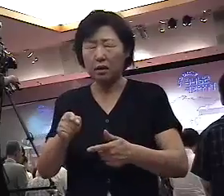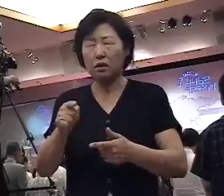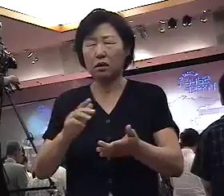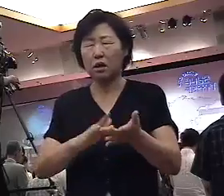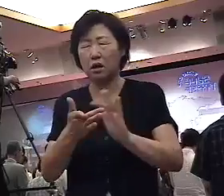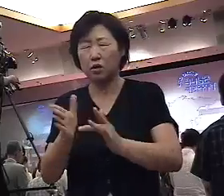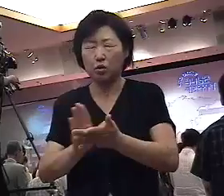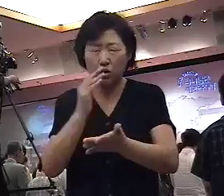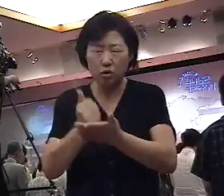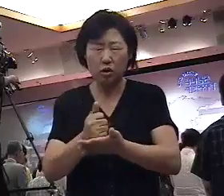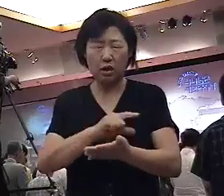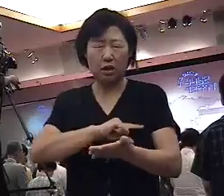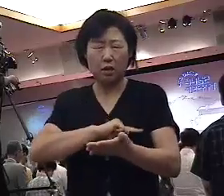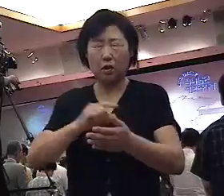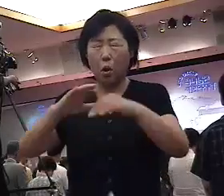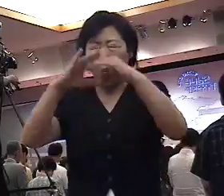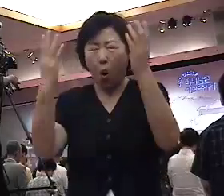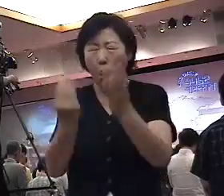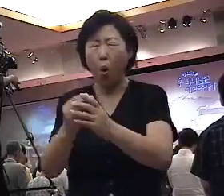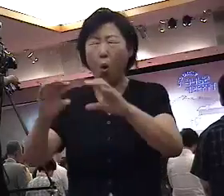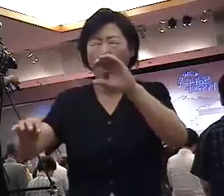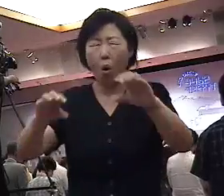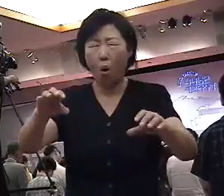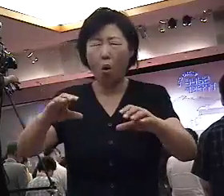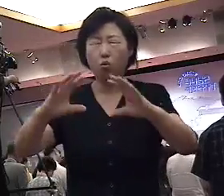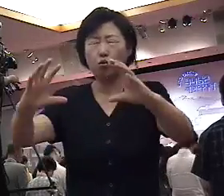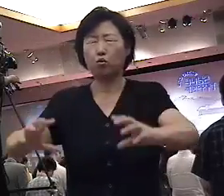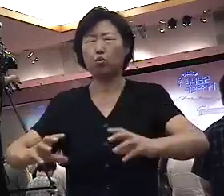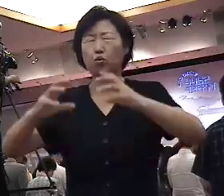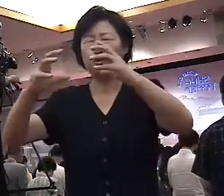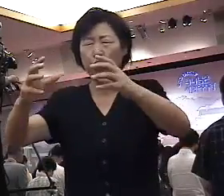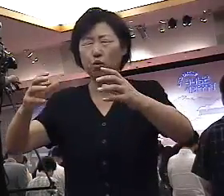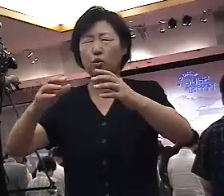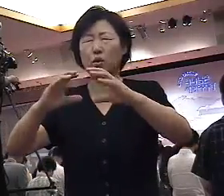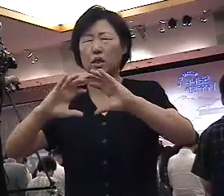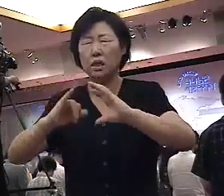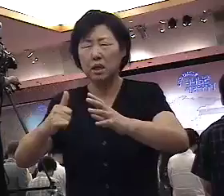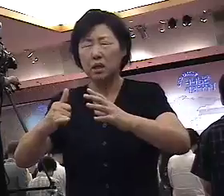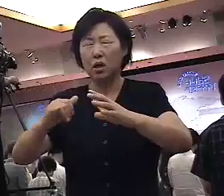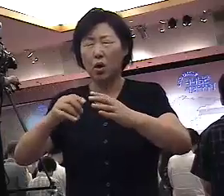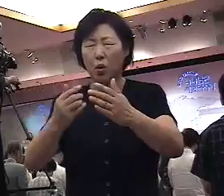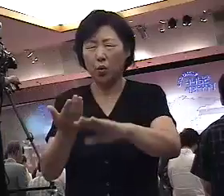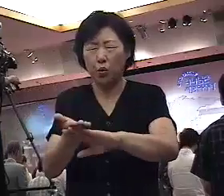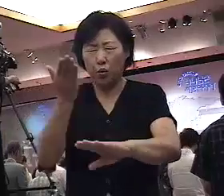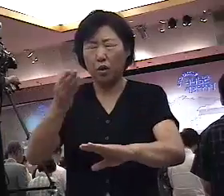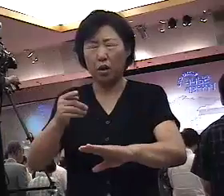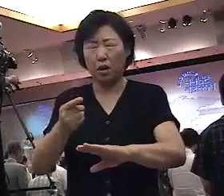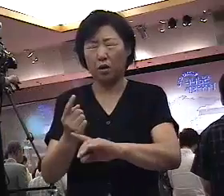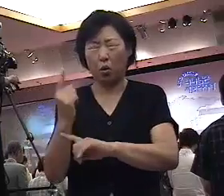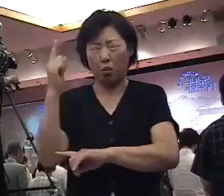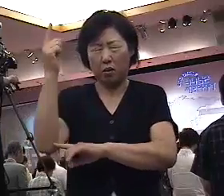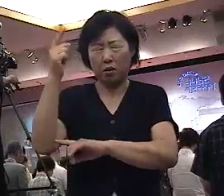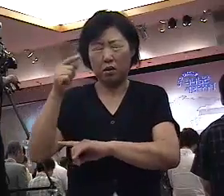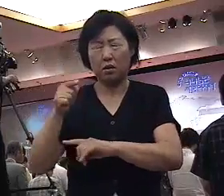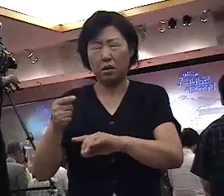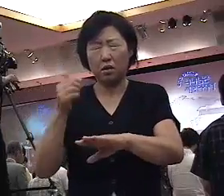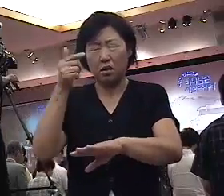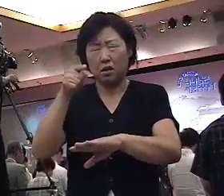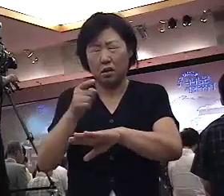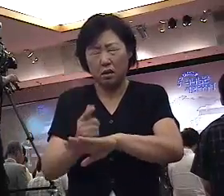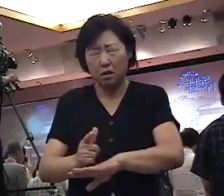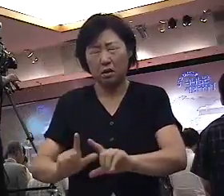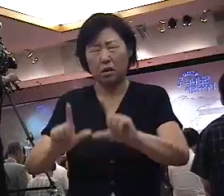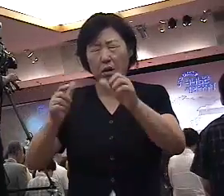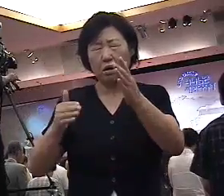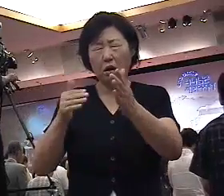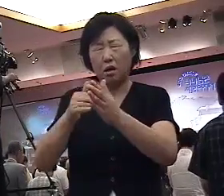예수 그리스도의 이름이 온 누리, 온 우주, 온 세상 위에 높여지는 그날까지 우리 함께